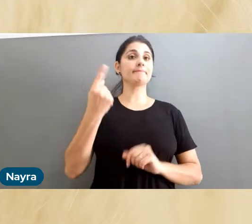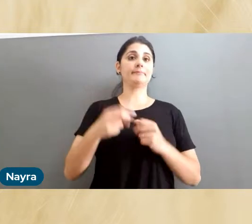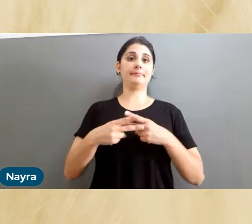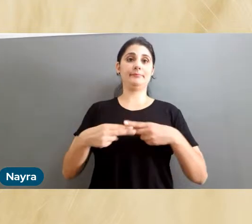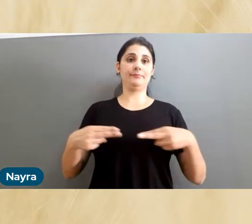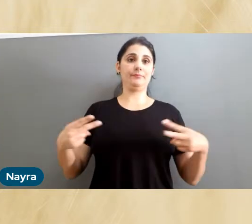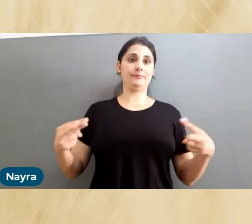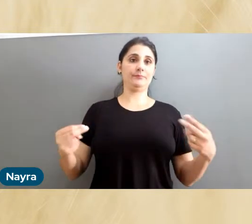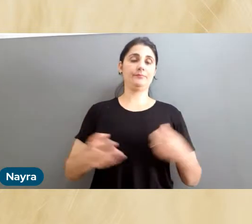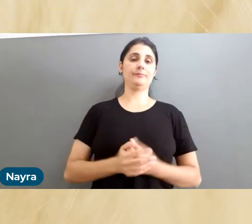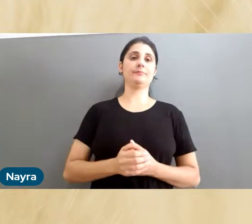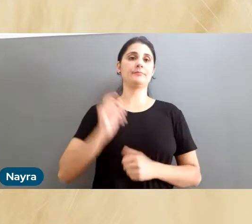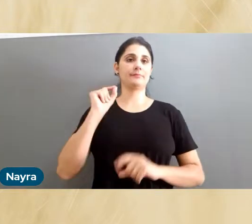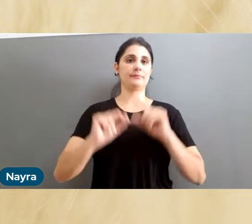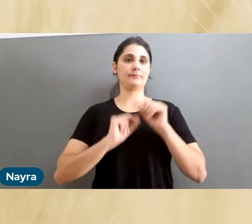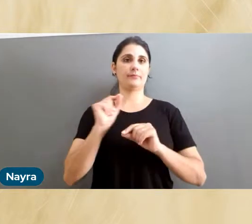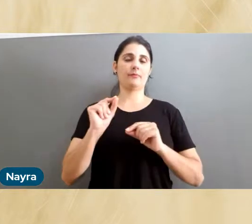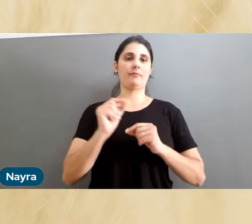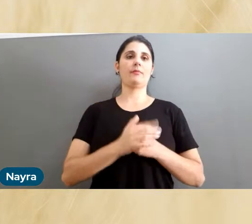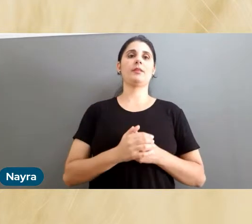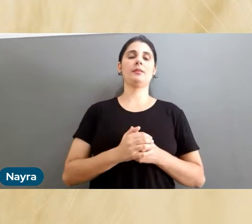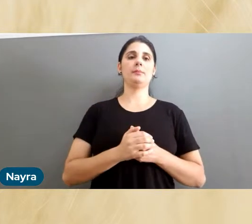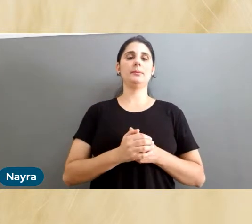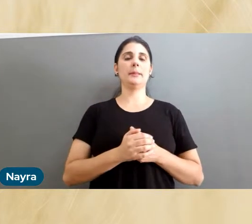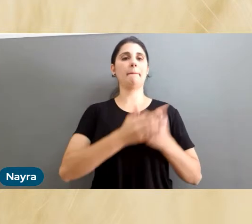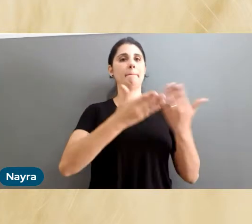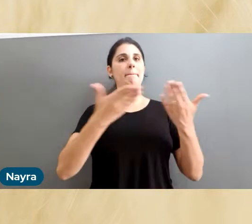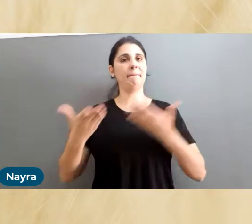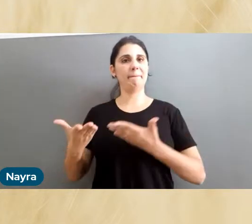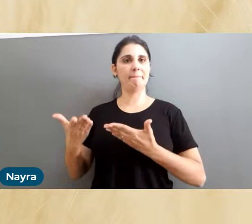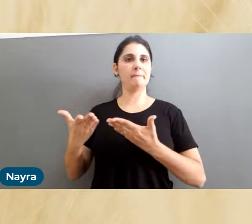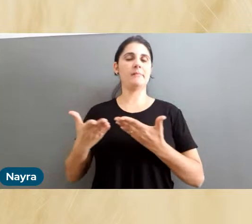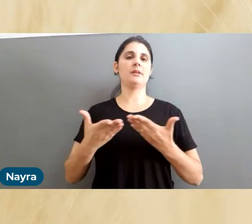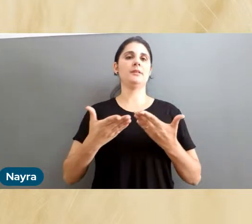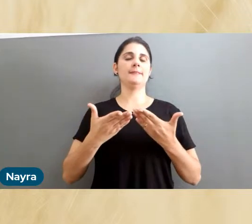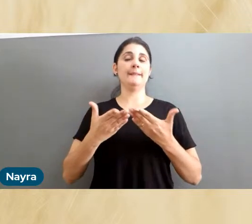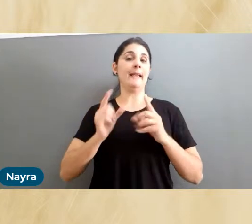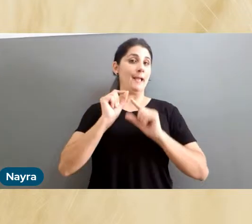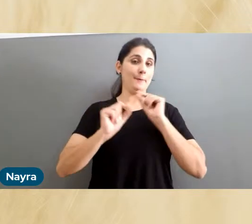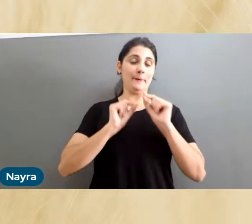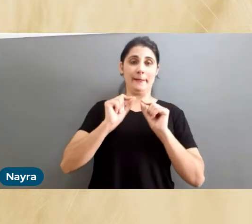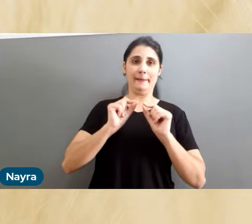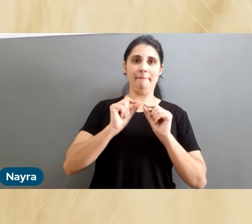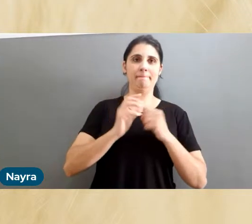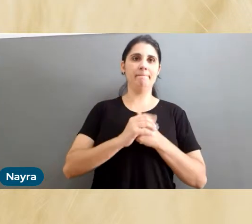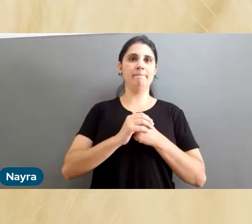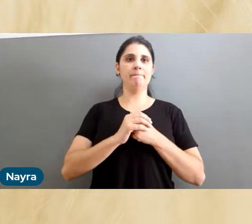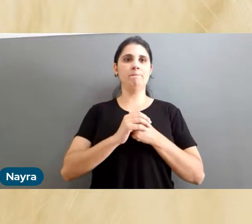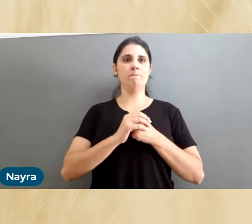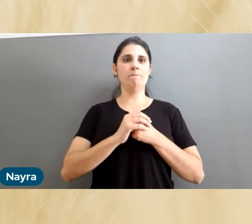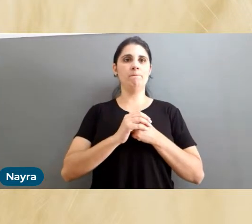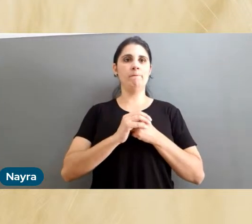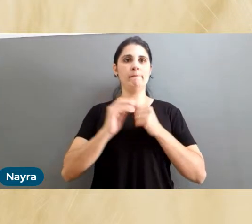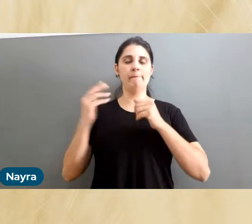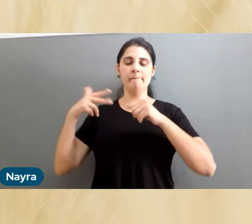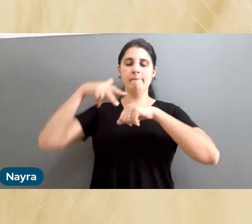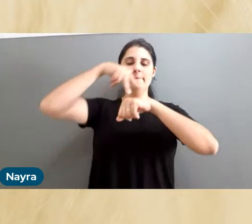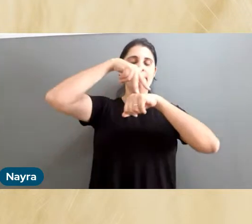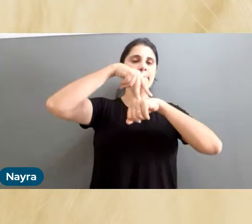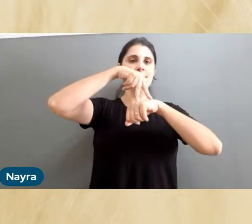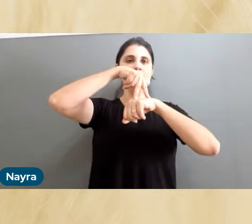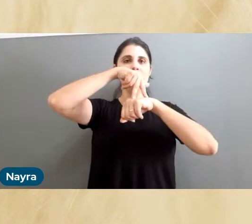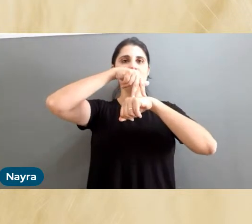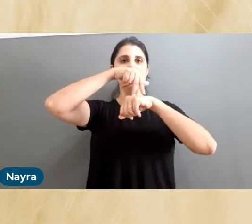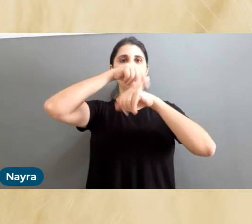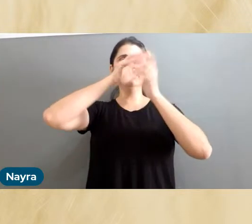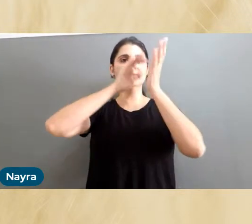nós trazemos e que Jesus veio com o seu exemplo nos ensinar é a própria vinda do Cristo.